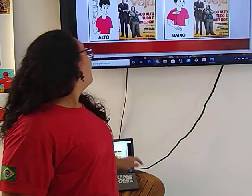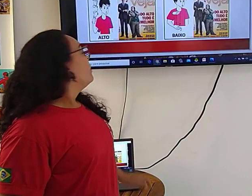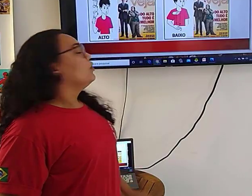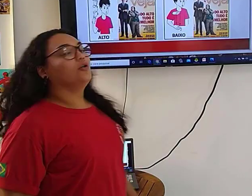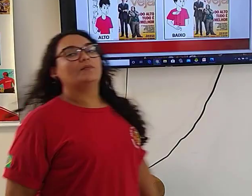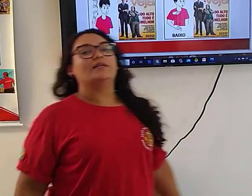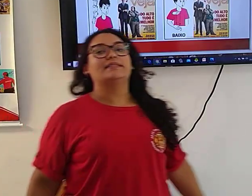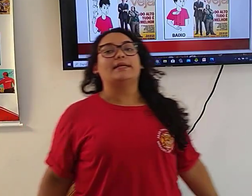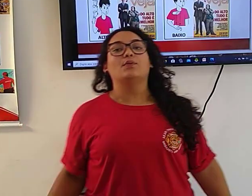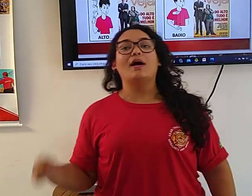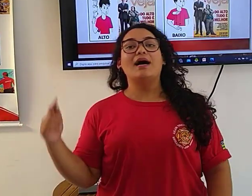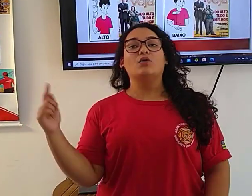Outro, por exemplo, alto